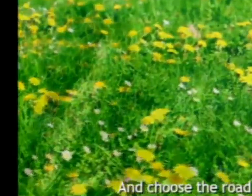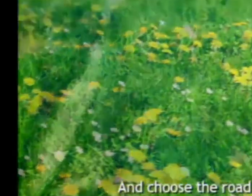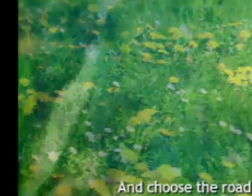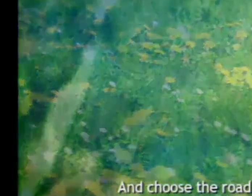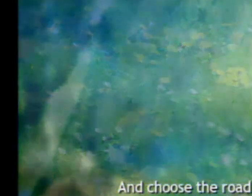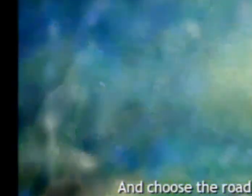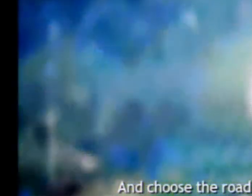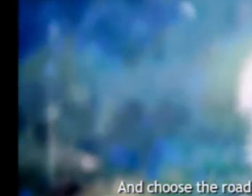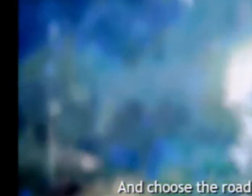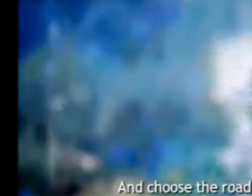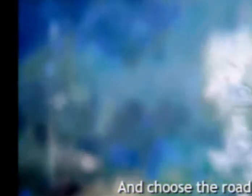करने।